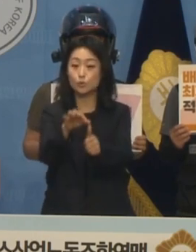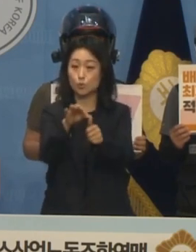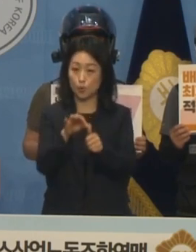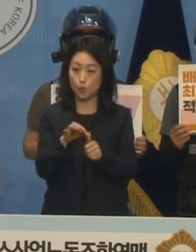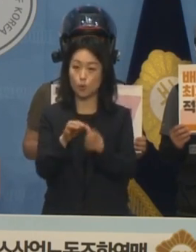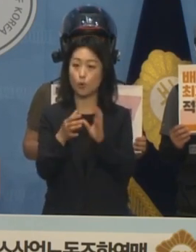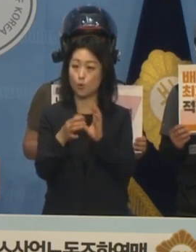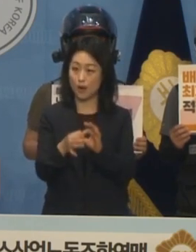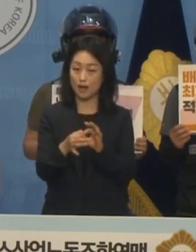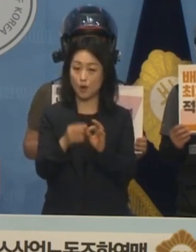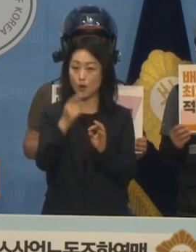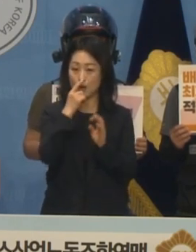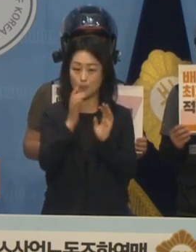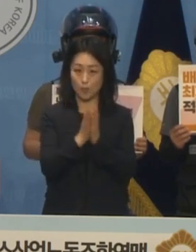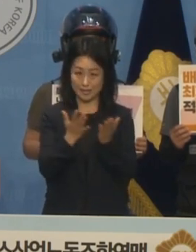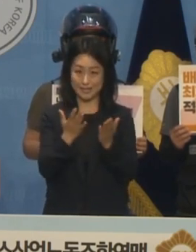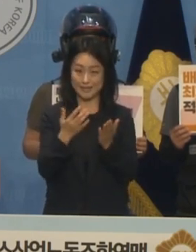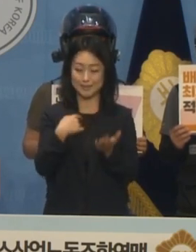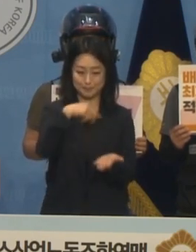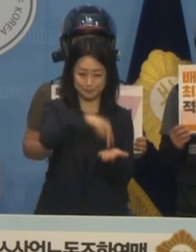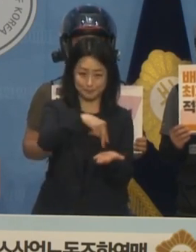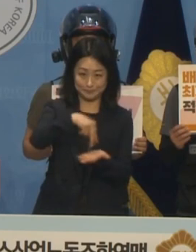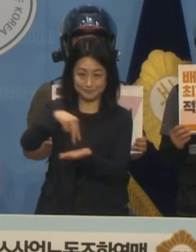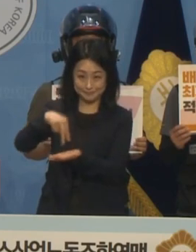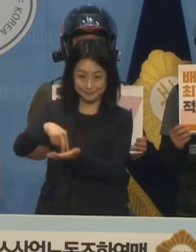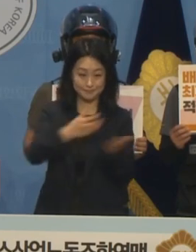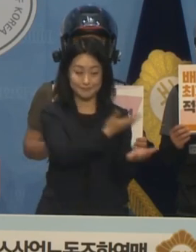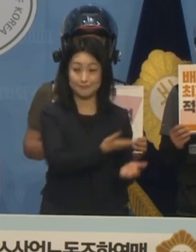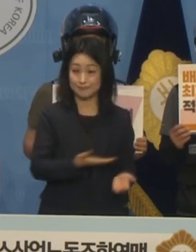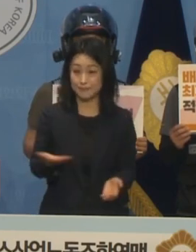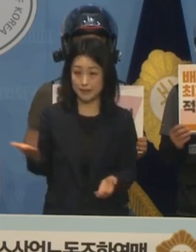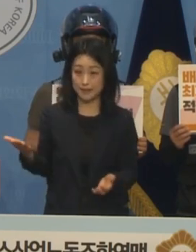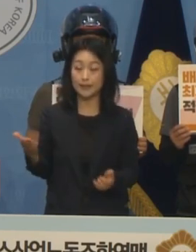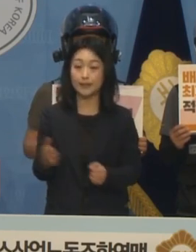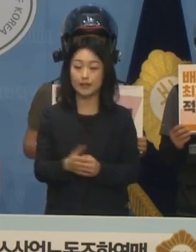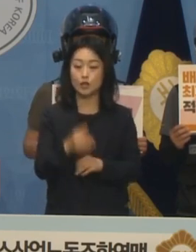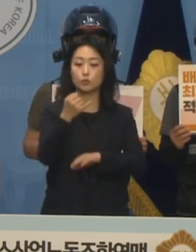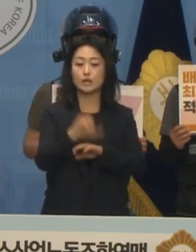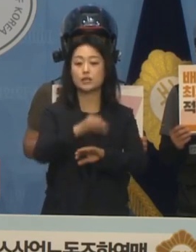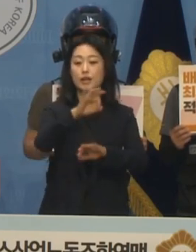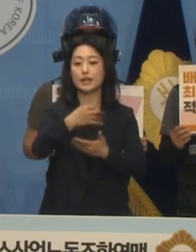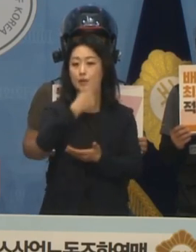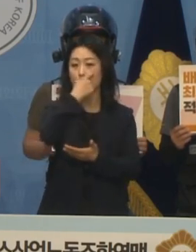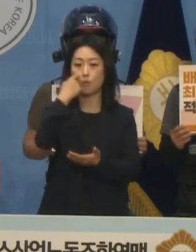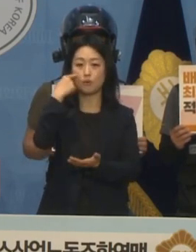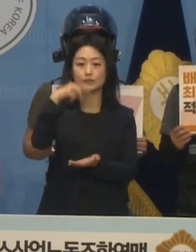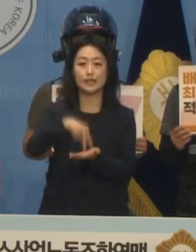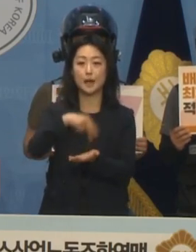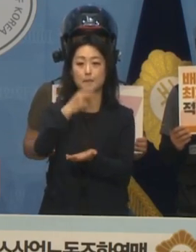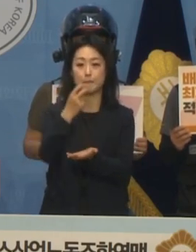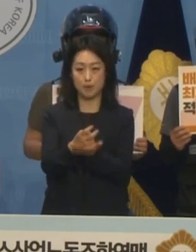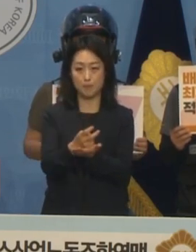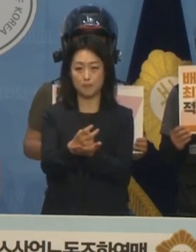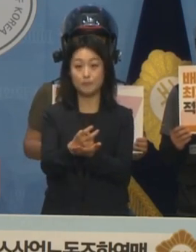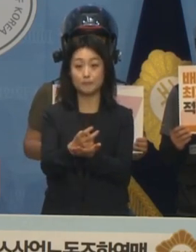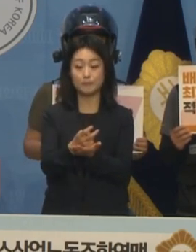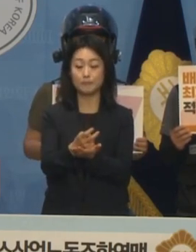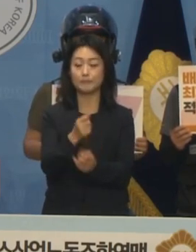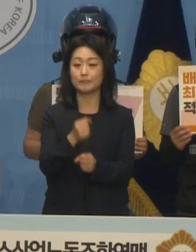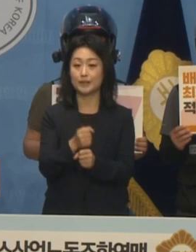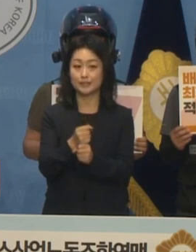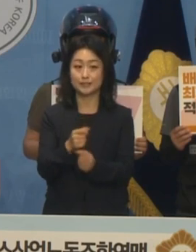노동자 당사자분들과 함께 특수고용 플랫폼 노동자 최저임금 보장법을 발의하게 된